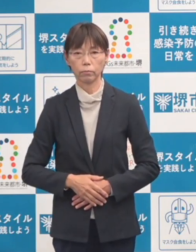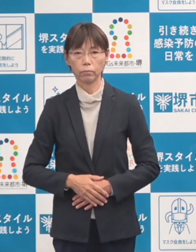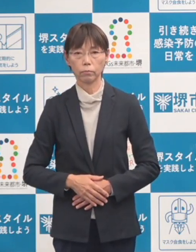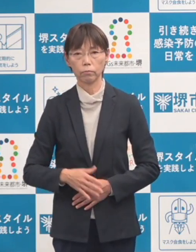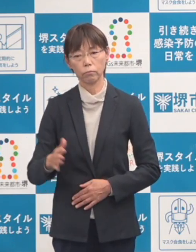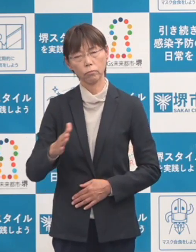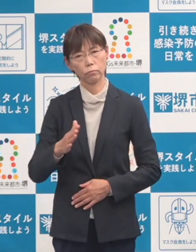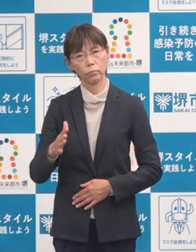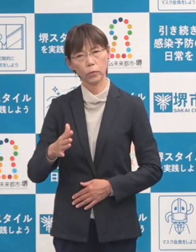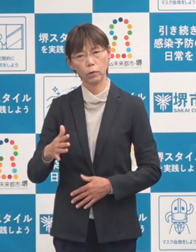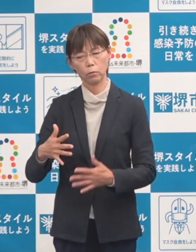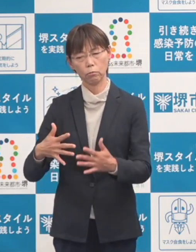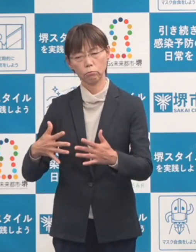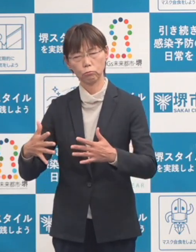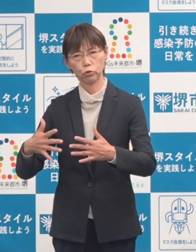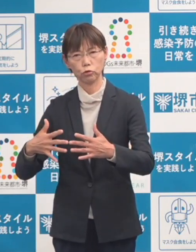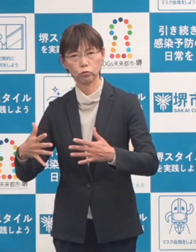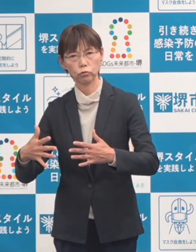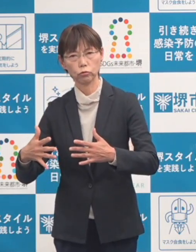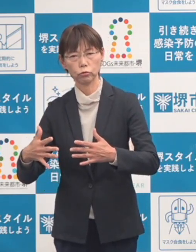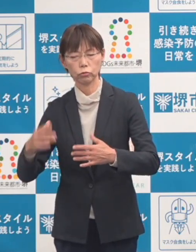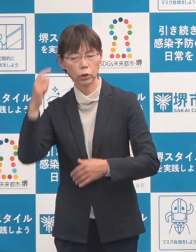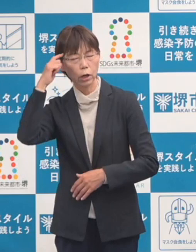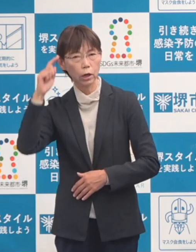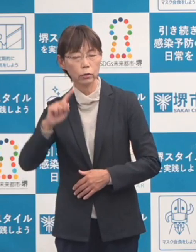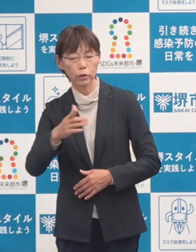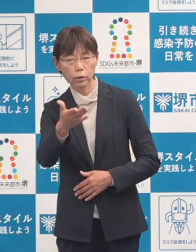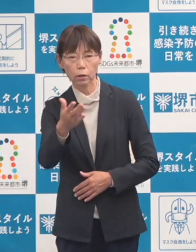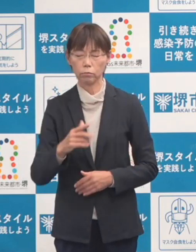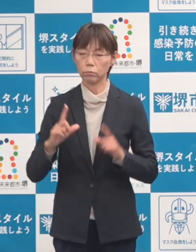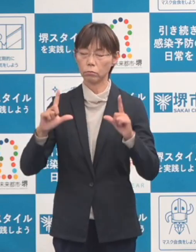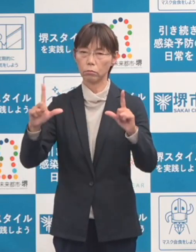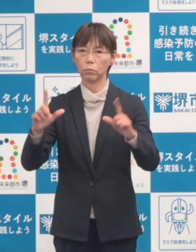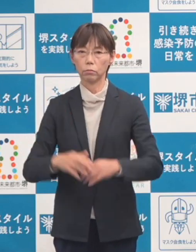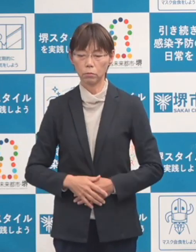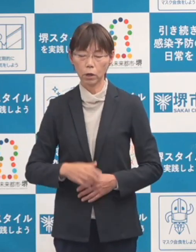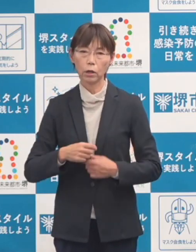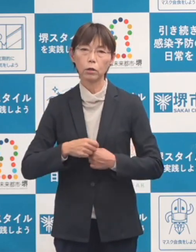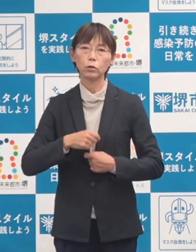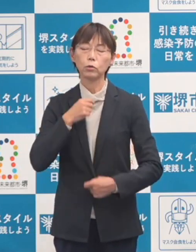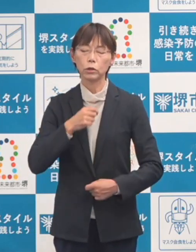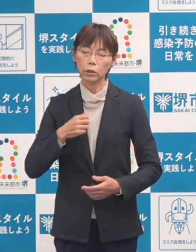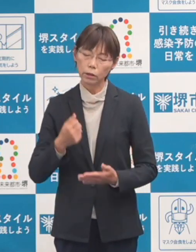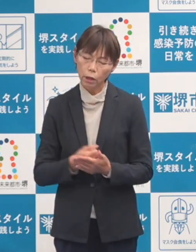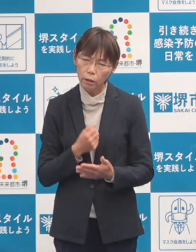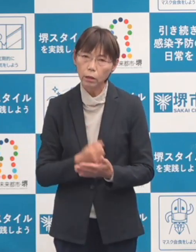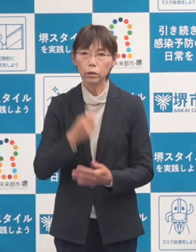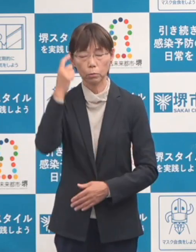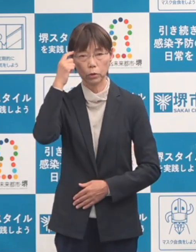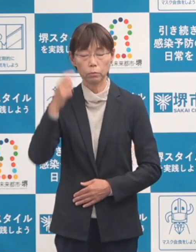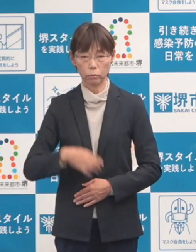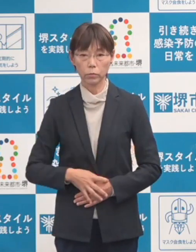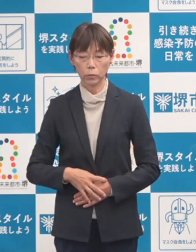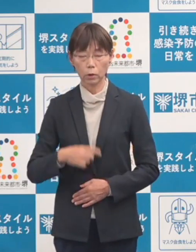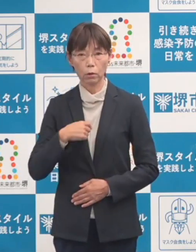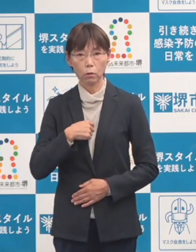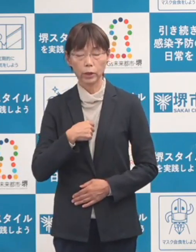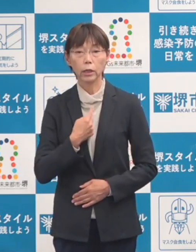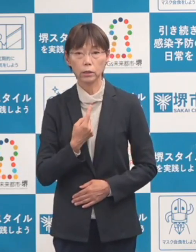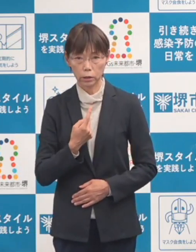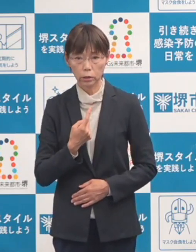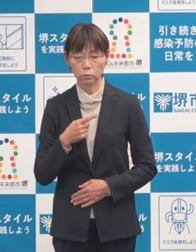というか、そのあたりについてはどうお考えでしょうか。 いや、正直残念に思っています。私自身はこの会見でもずっとお伝えしている